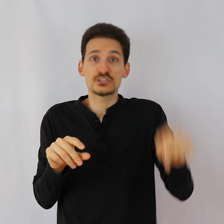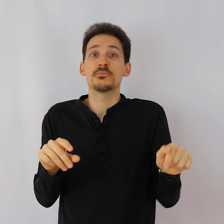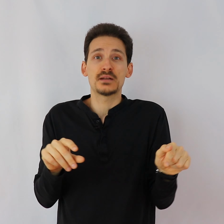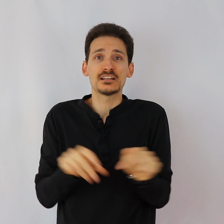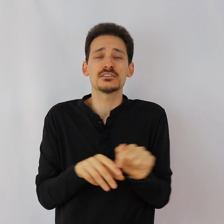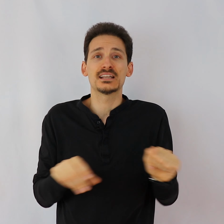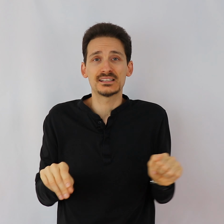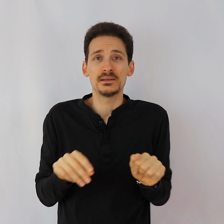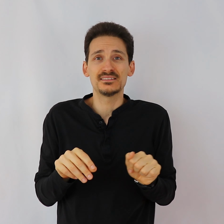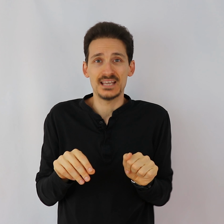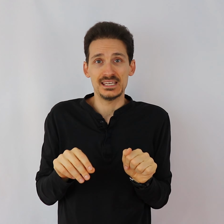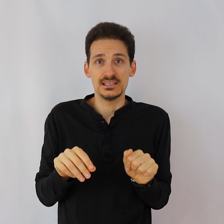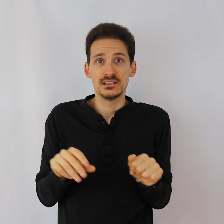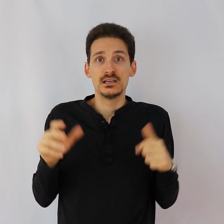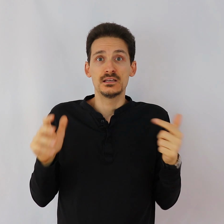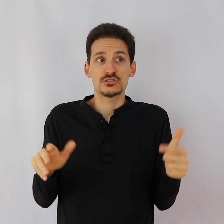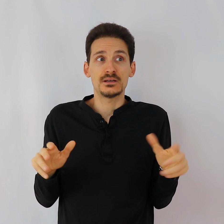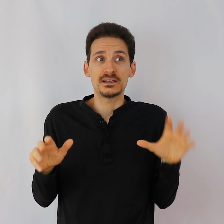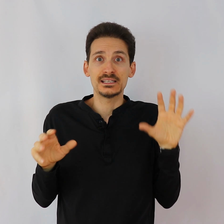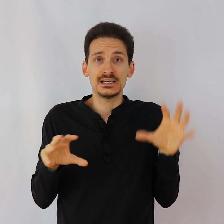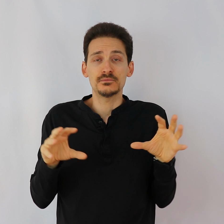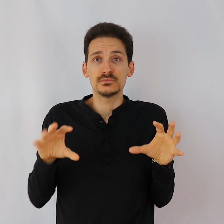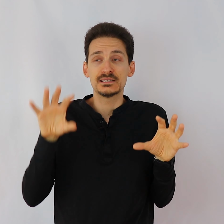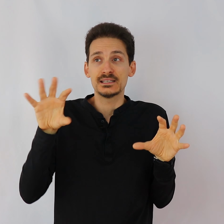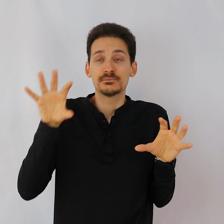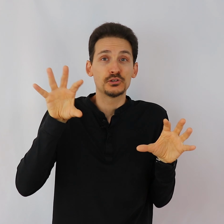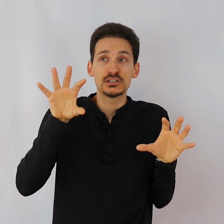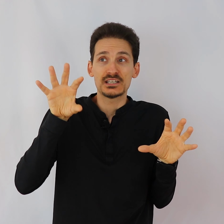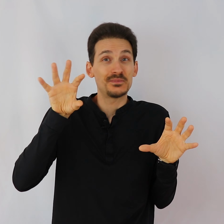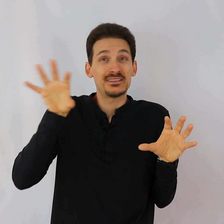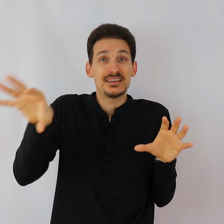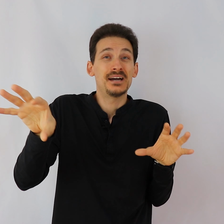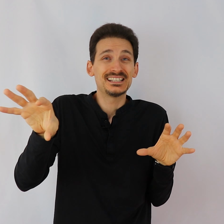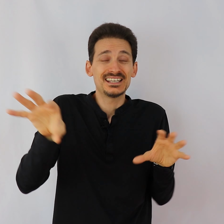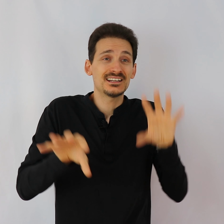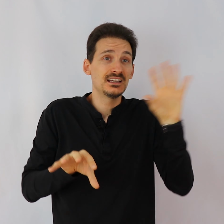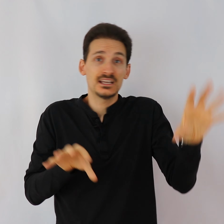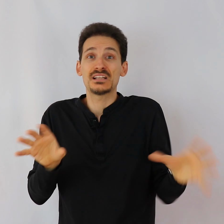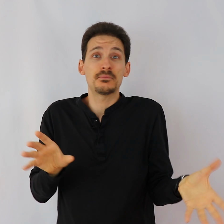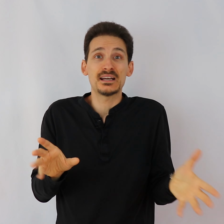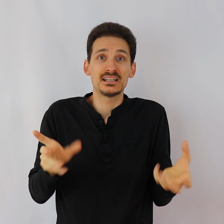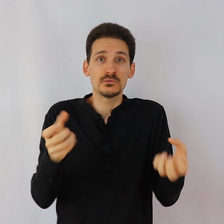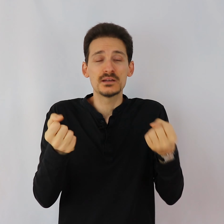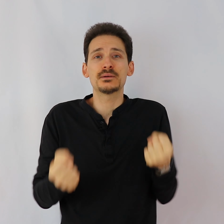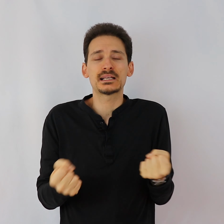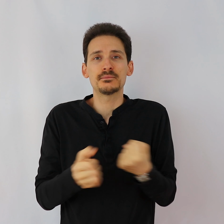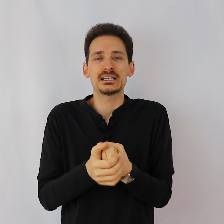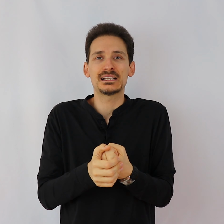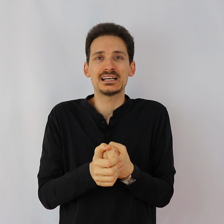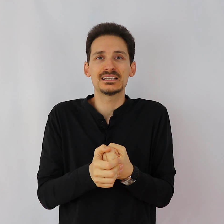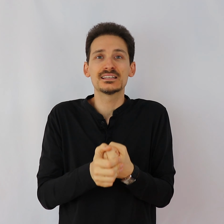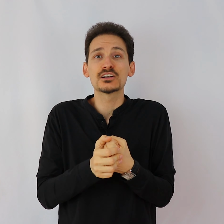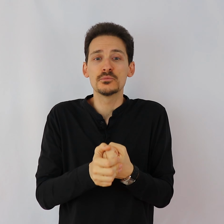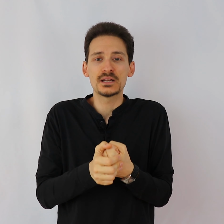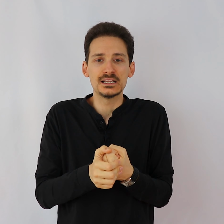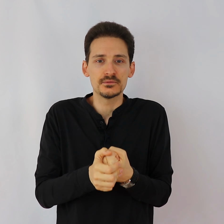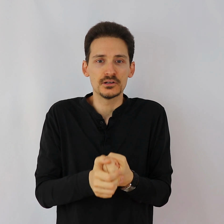puedes comprarlo directamente ahí es una manera de poner una especie de banner en una página web para que la gente compre el libro